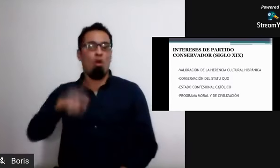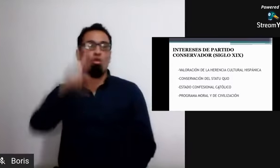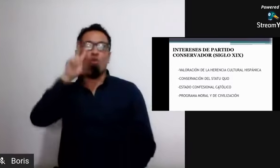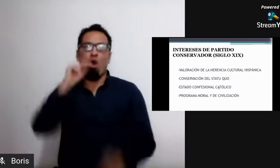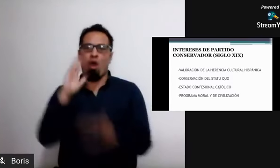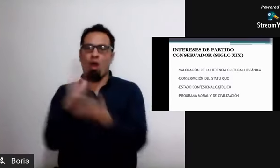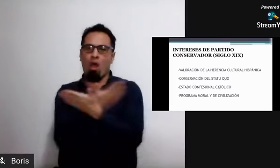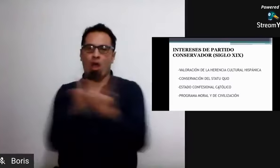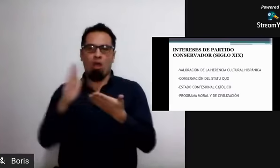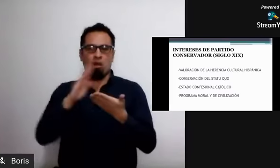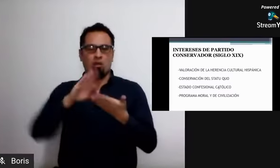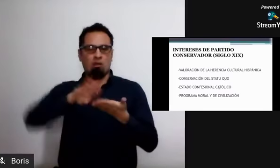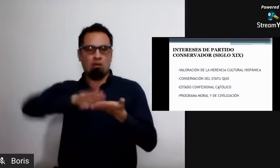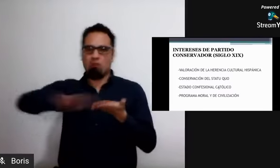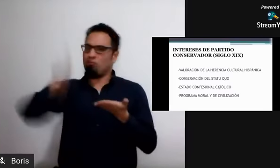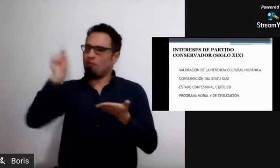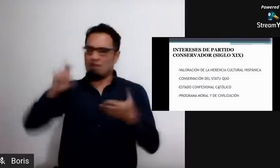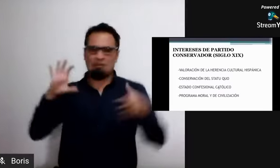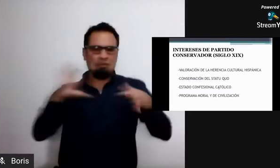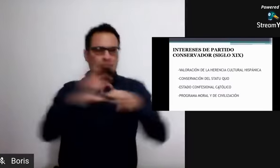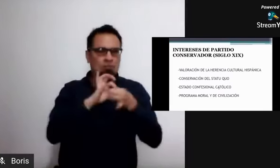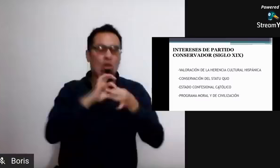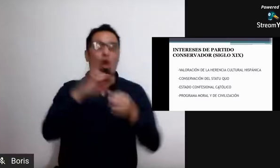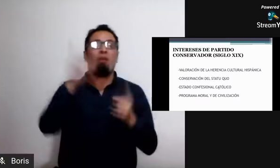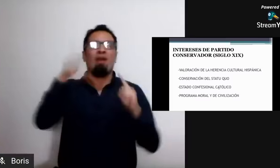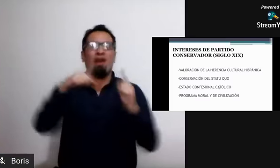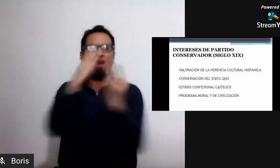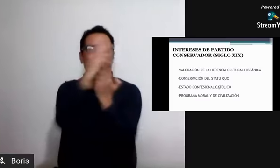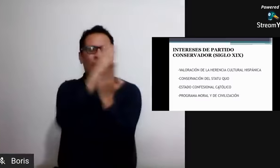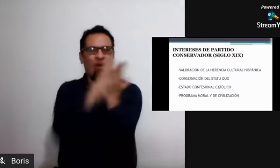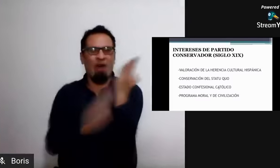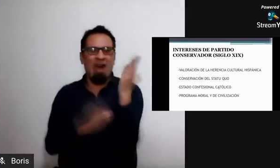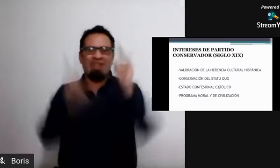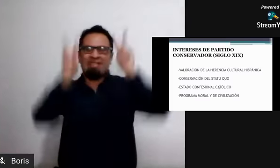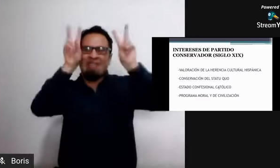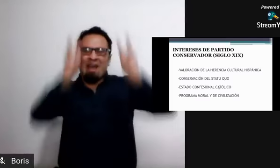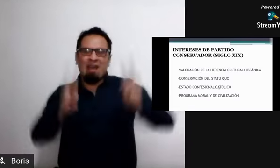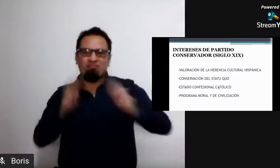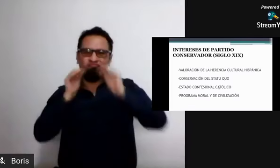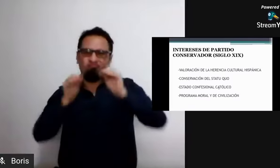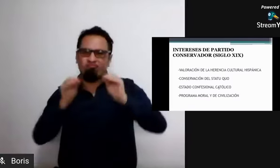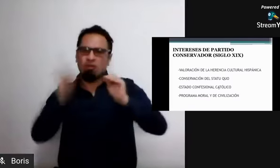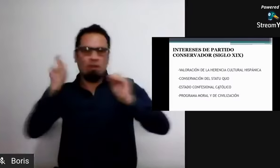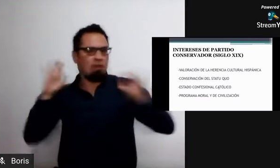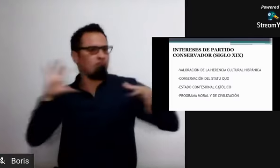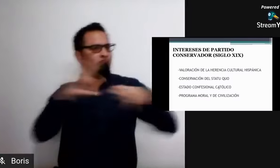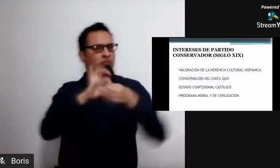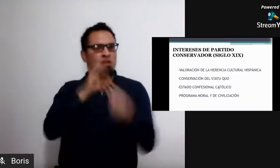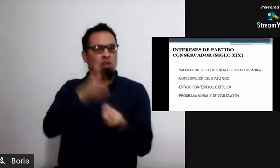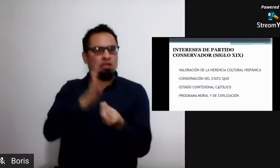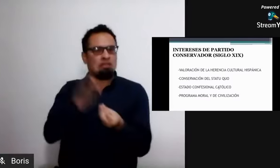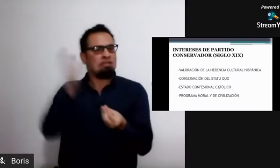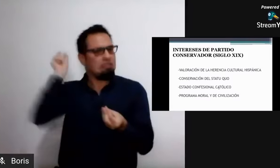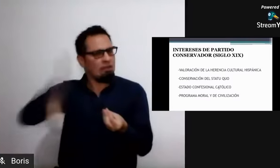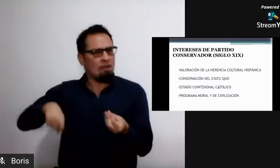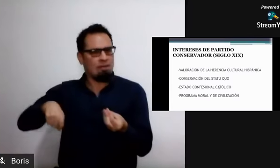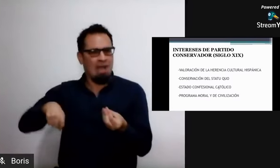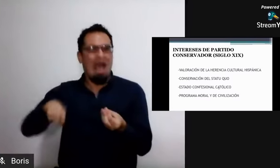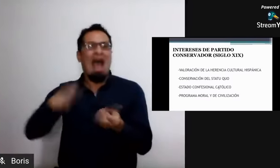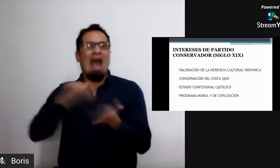Católica y los curas en ese momento debían estar muy compenetrados con toda la estructura del Estado. La